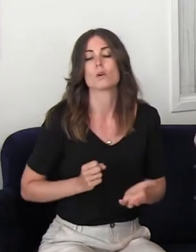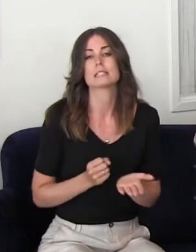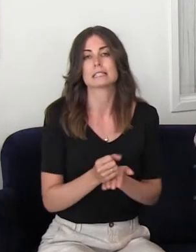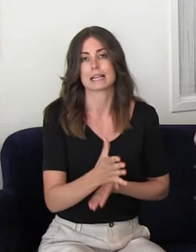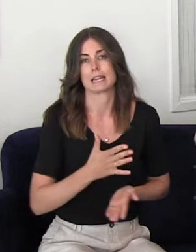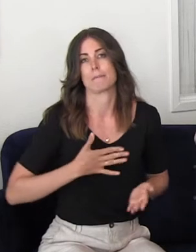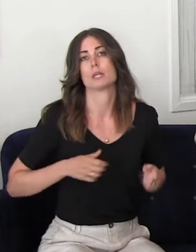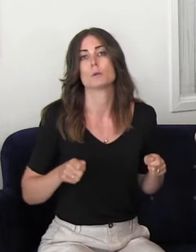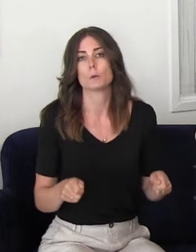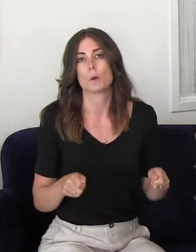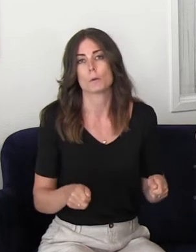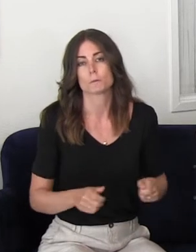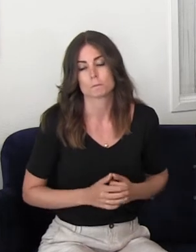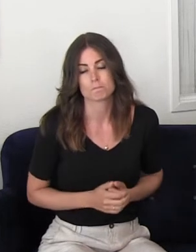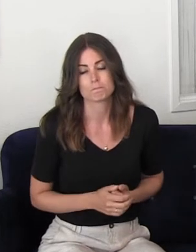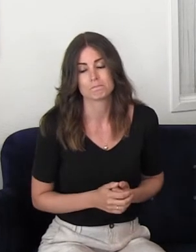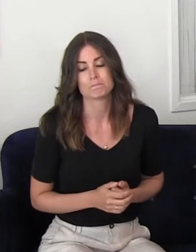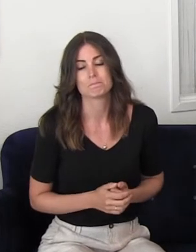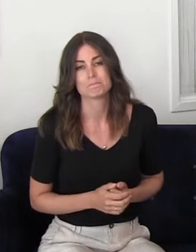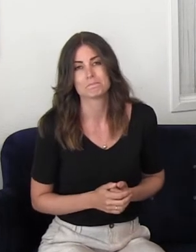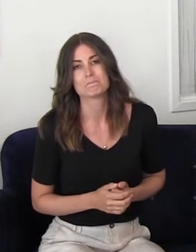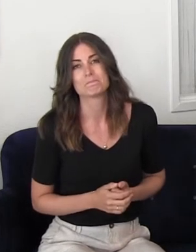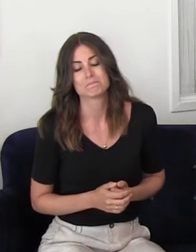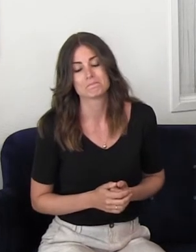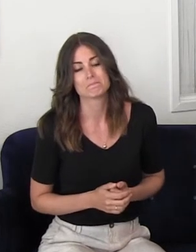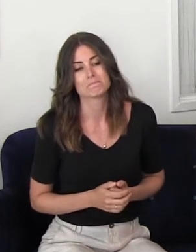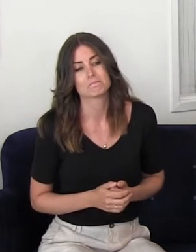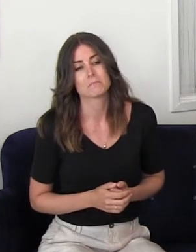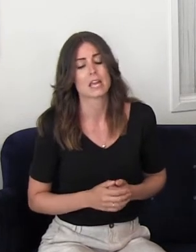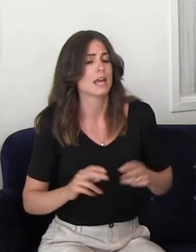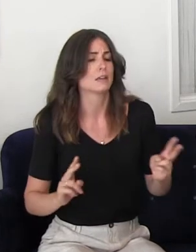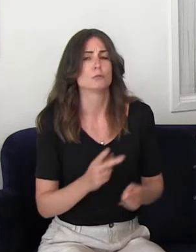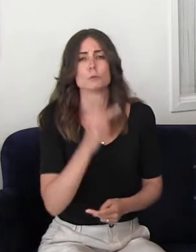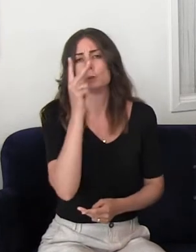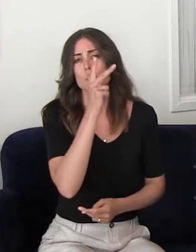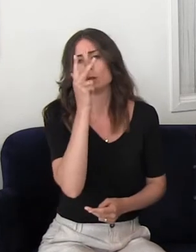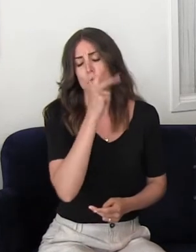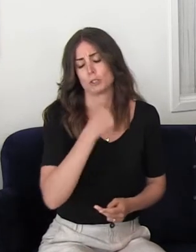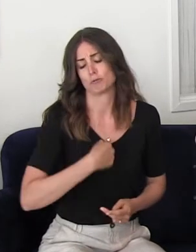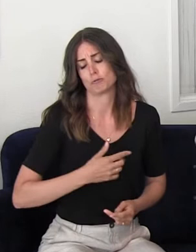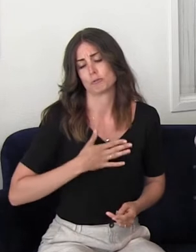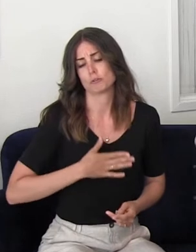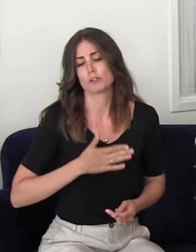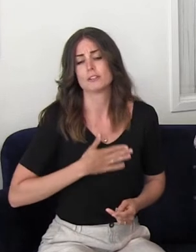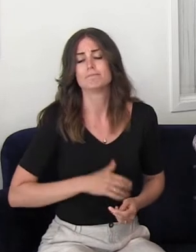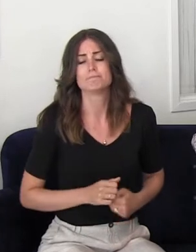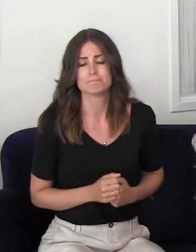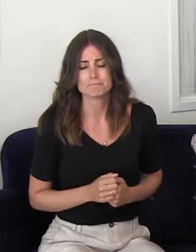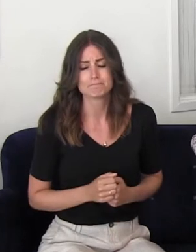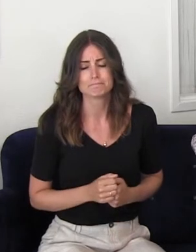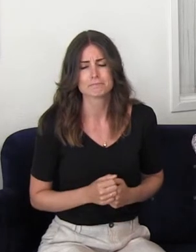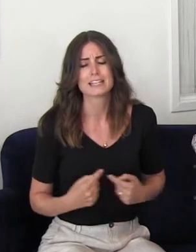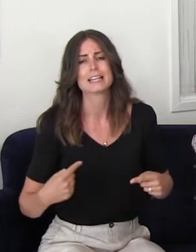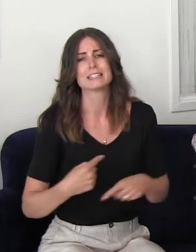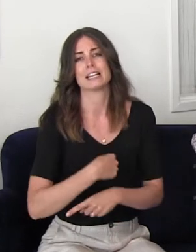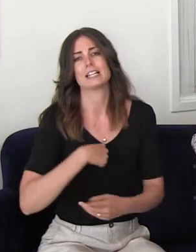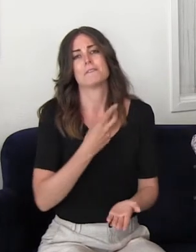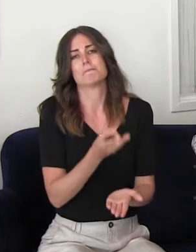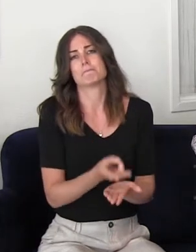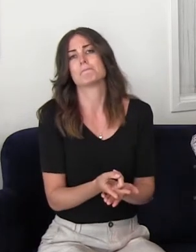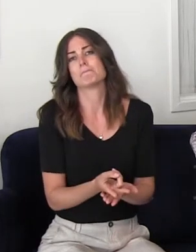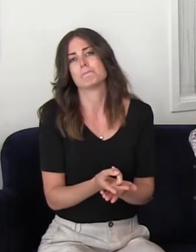att försälja min rollator. Men det blev lyxigt i mitt tycke.